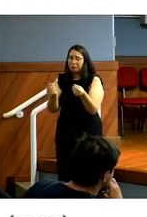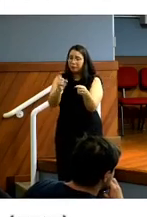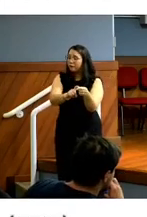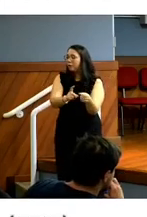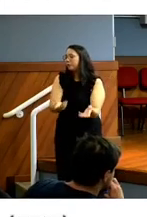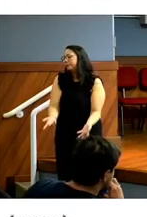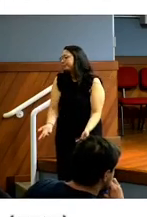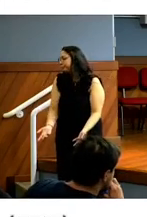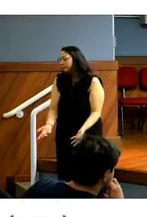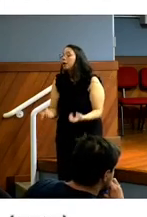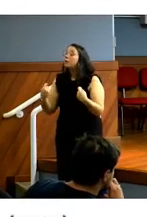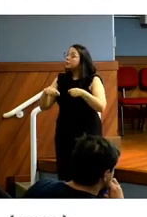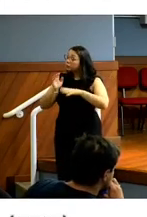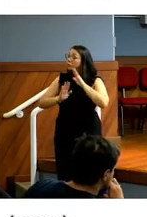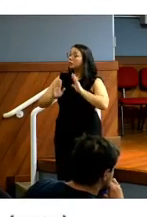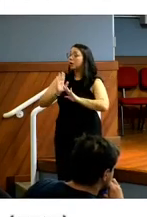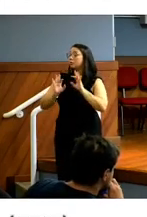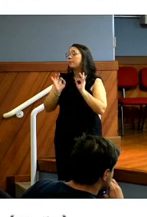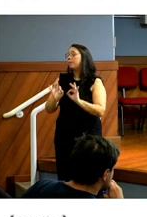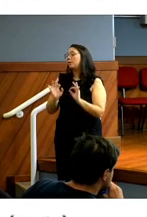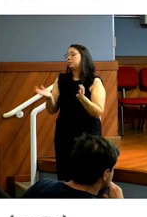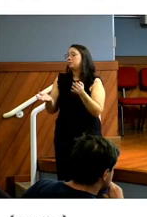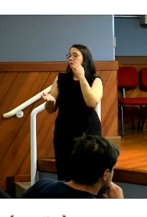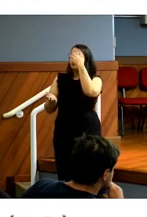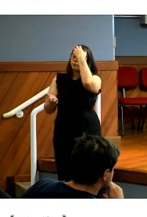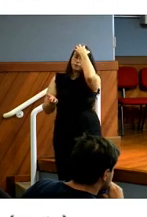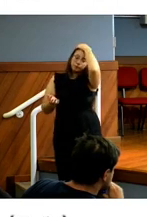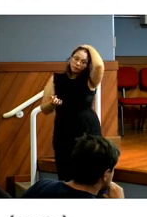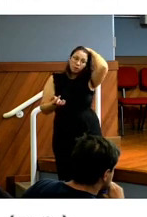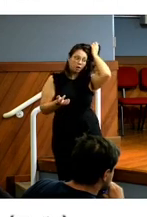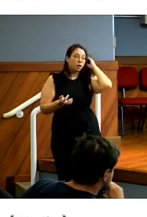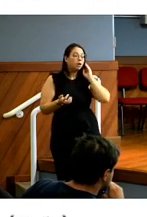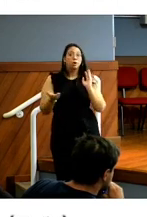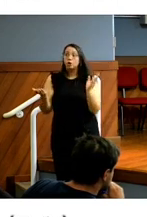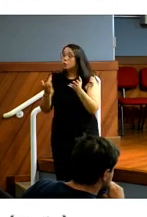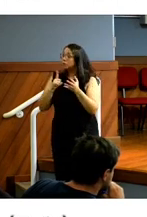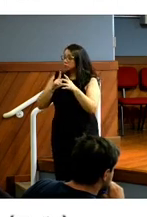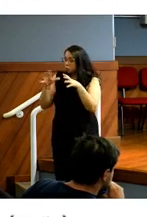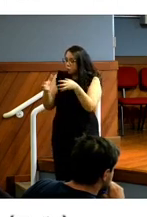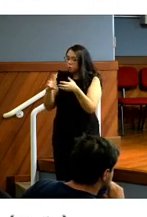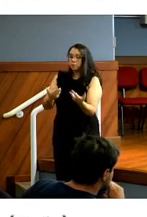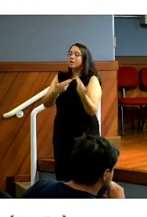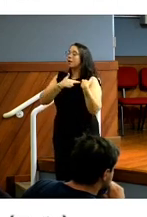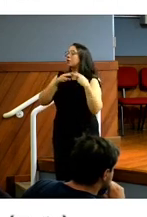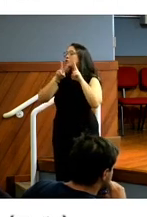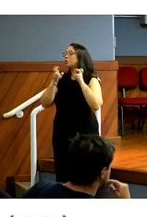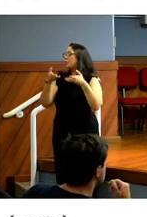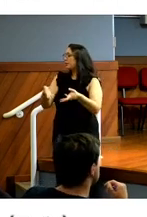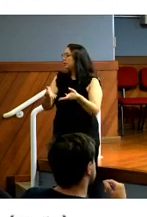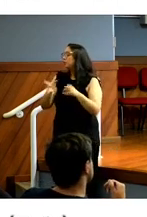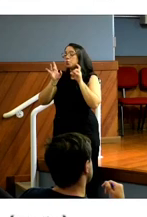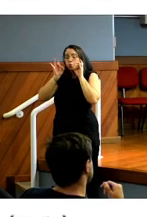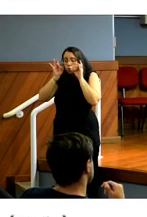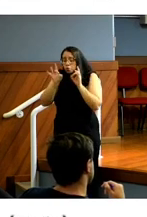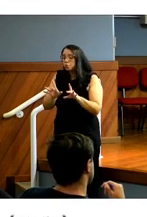tem que ter muito cuidado, tem que ter muito cuidado. E hoje a gente tem um grupo que só trabalha nisso, só trabalha